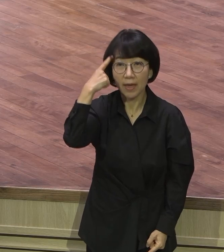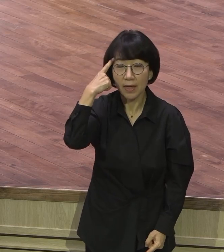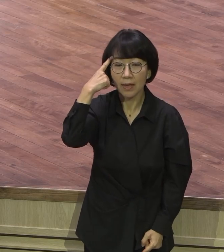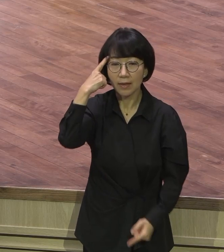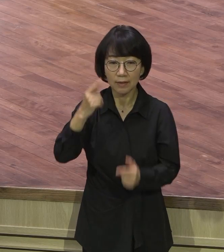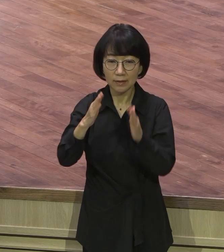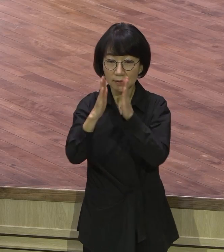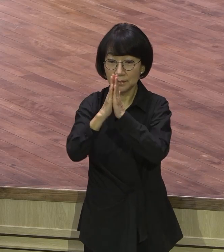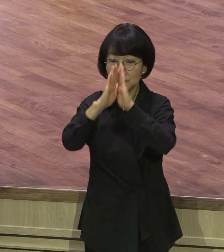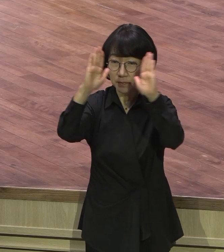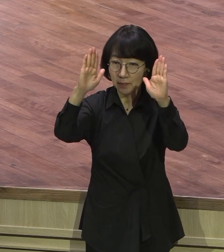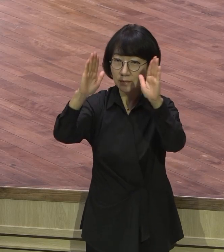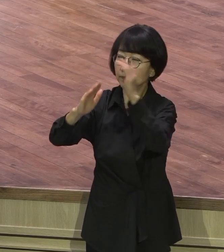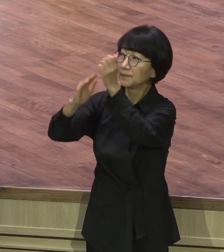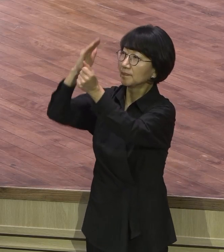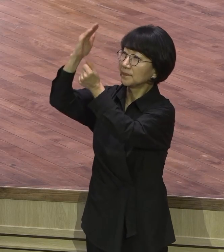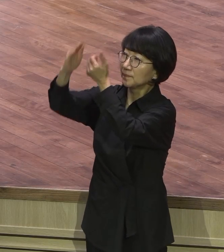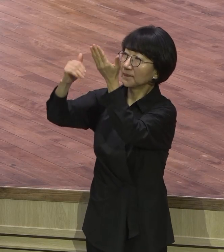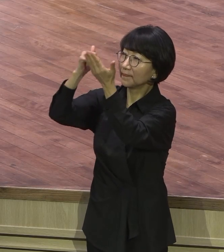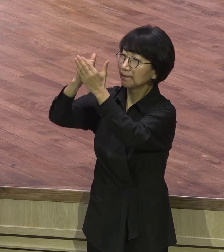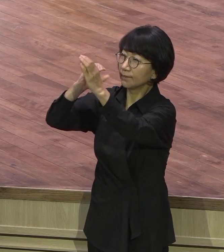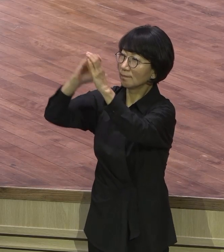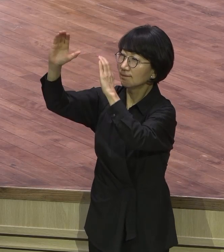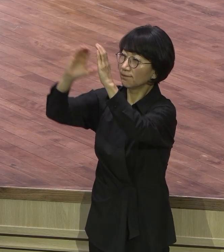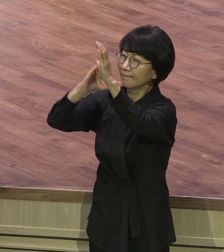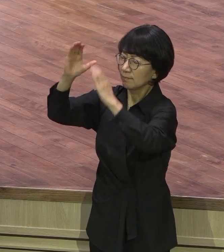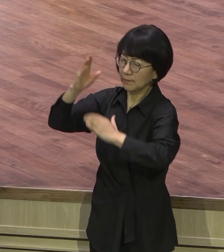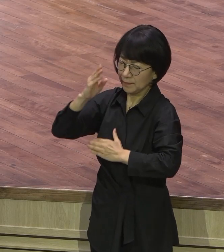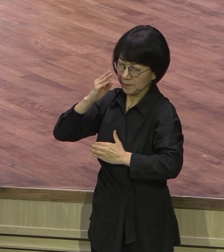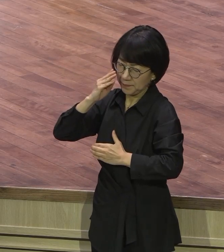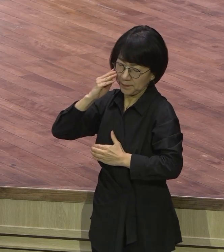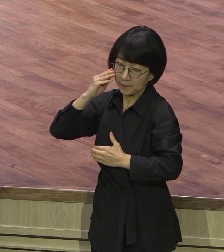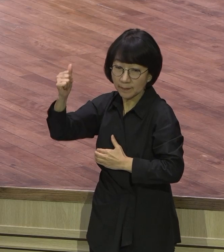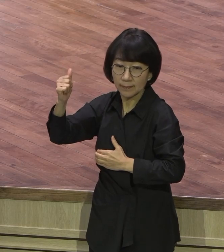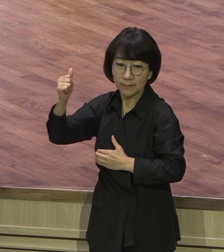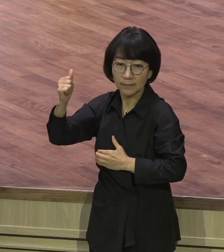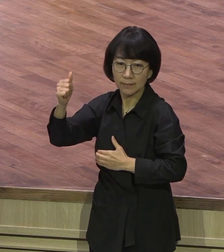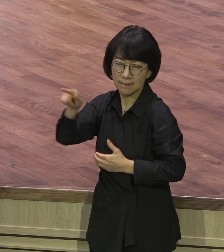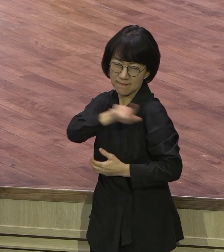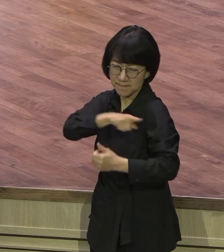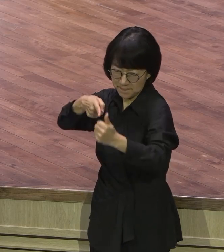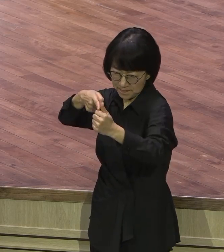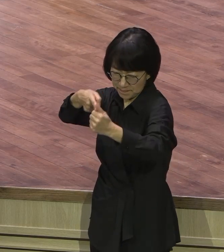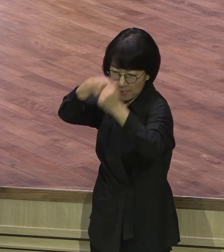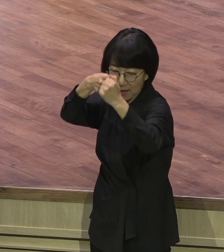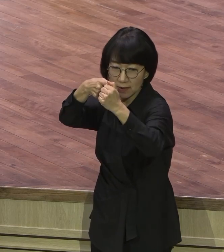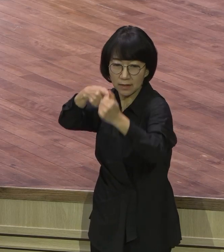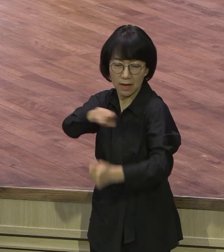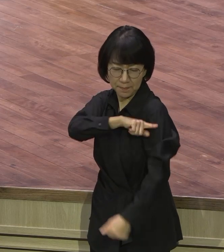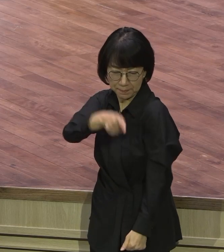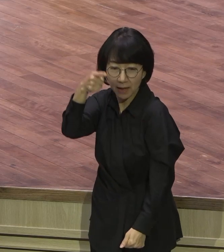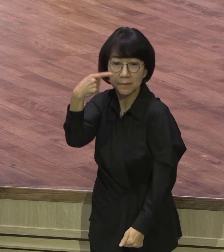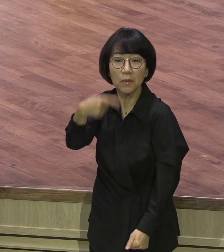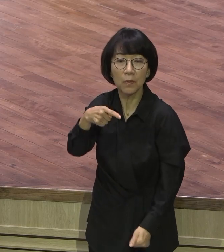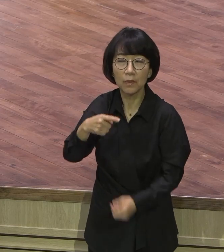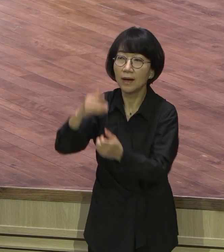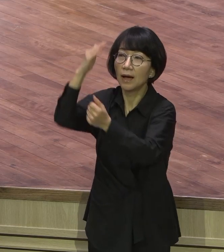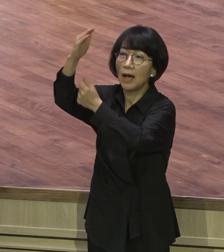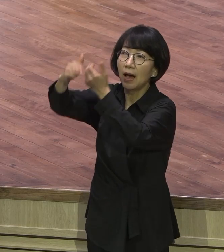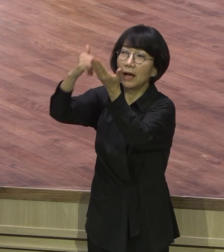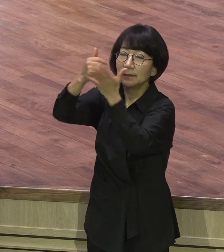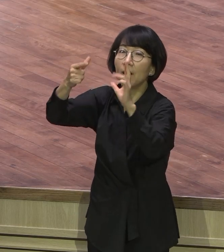소통하는 것을 최우수 순위를 두고 있어요. 살아가면서 가장 최우수 순위가 뭐냐?